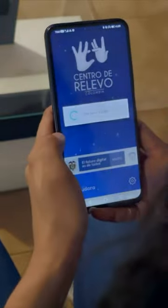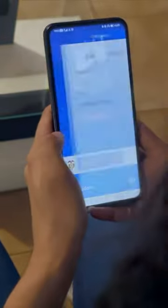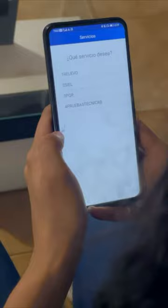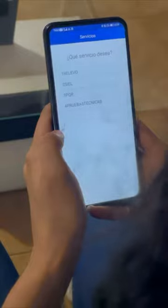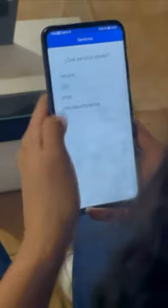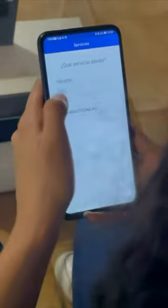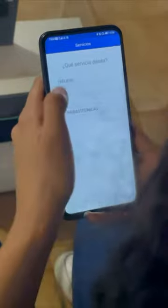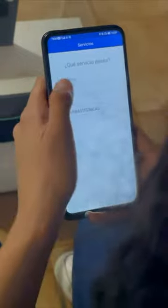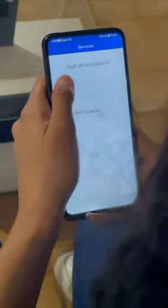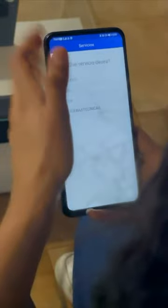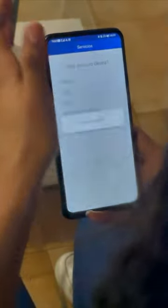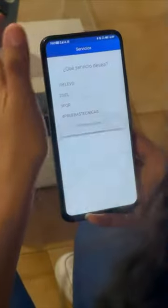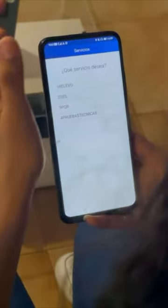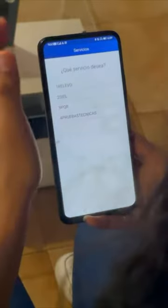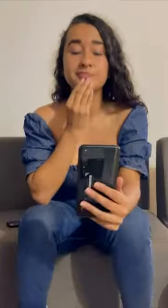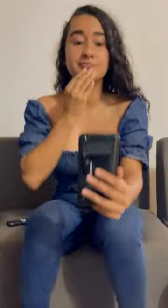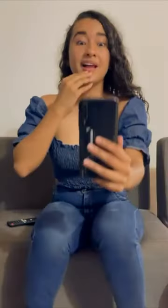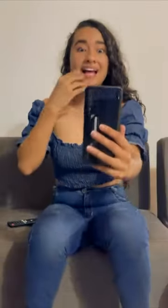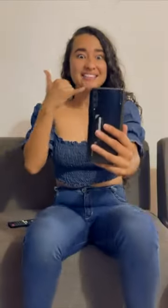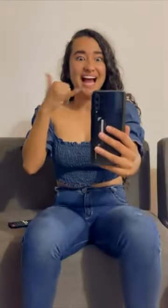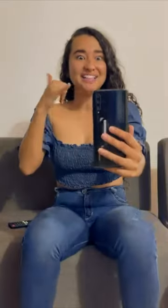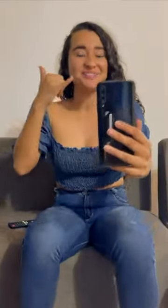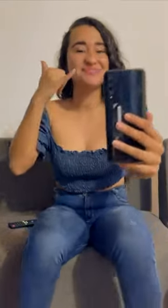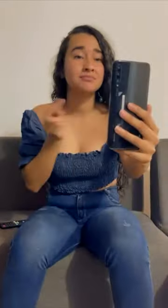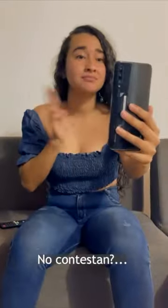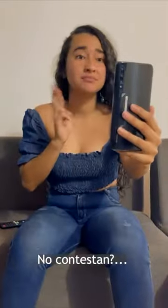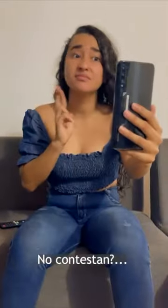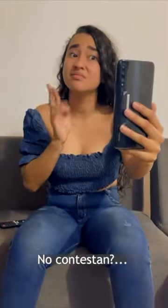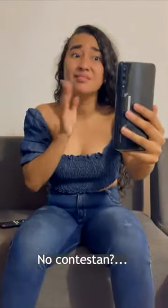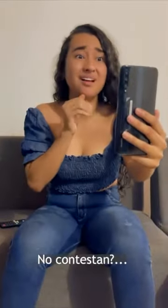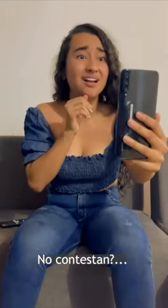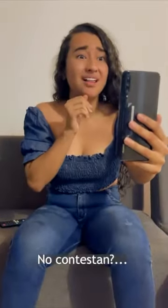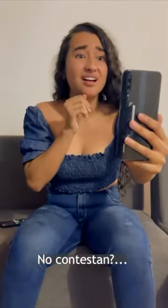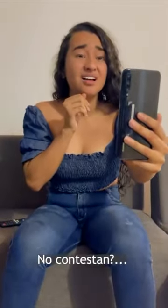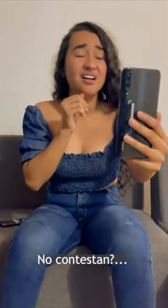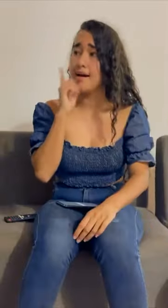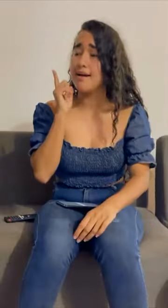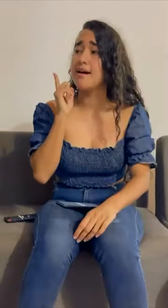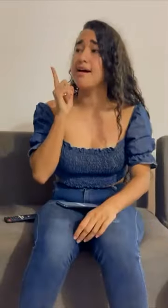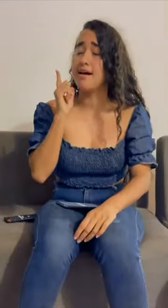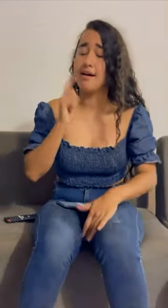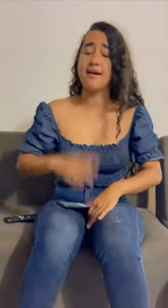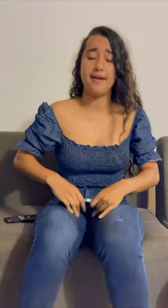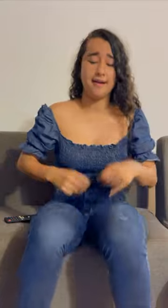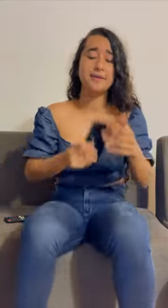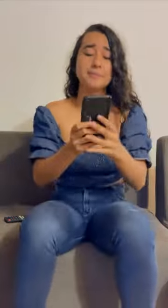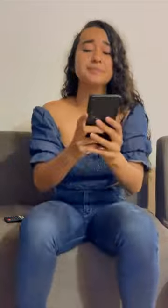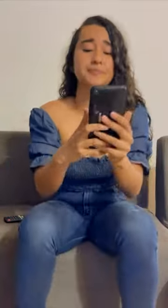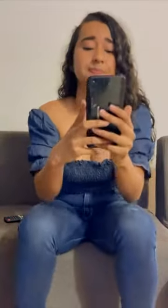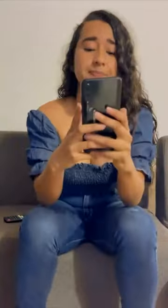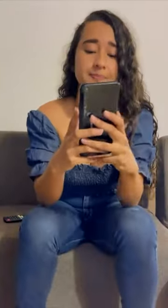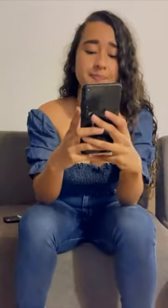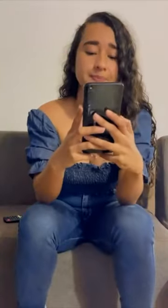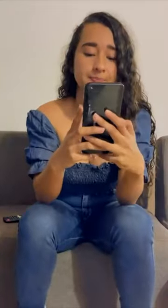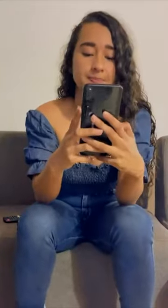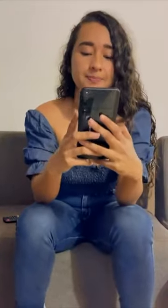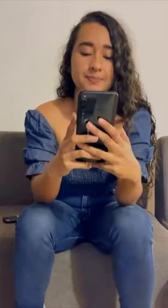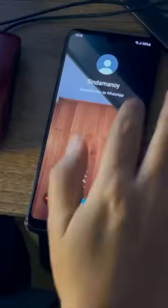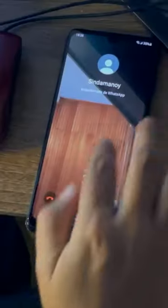silencio, irrumpió la solidaridad de quienes entendieron que los códigos para comunicarse estaban en el estado de alerta